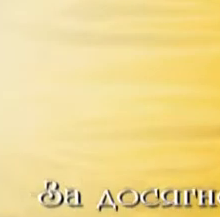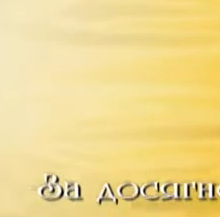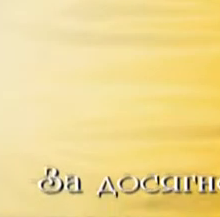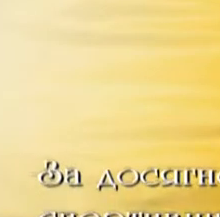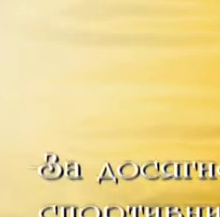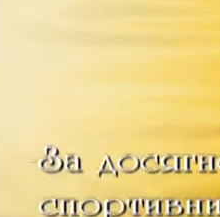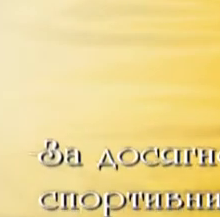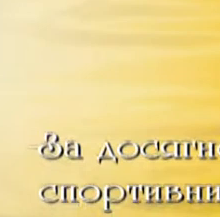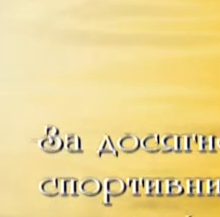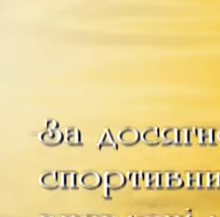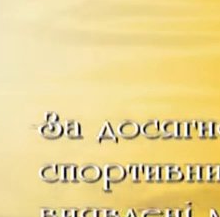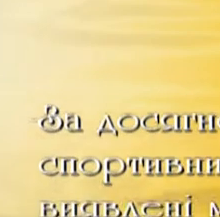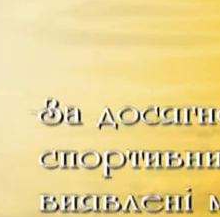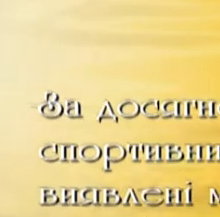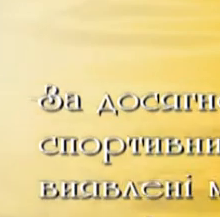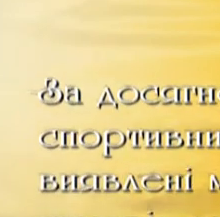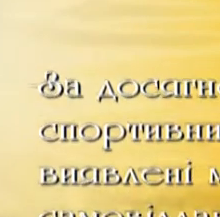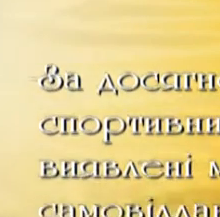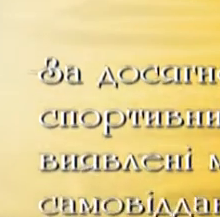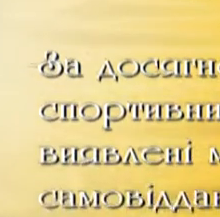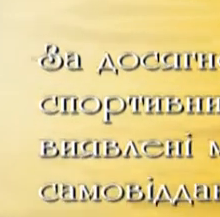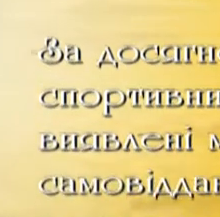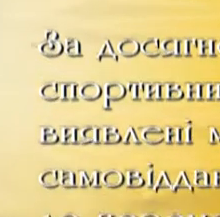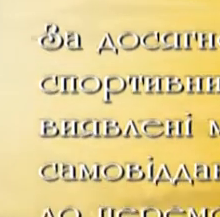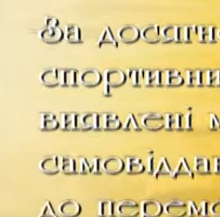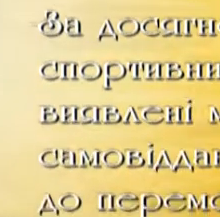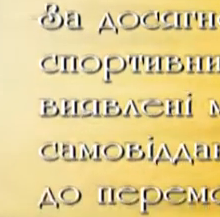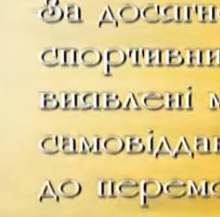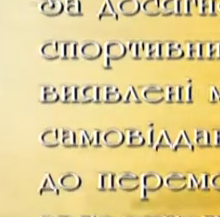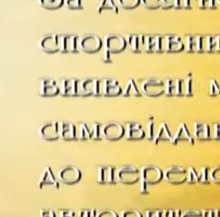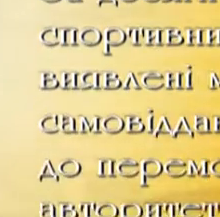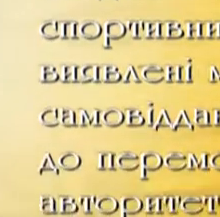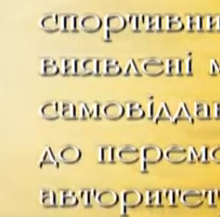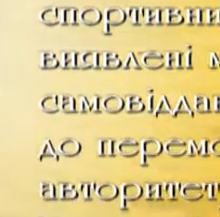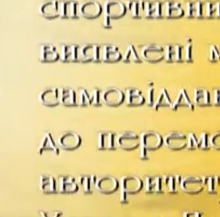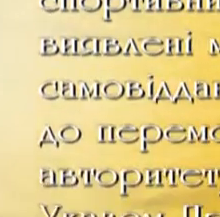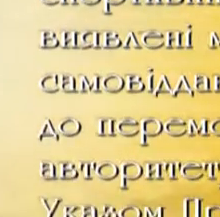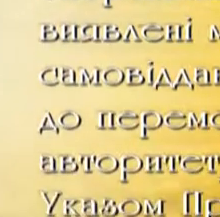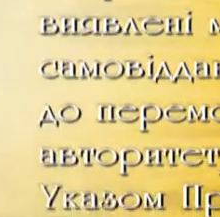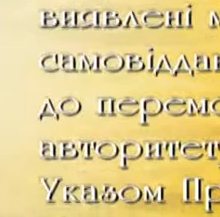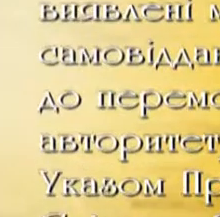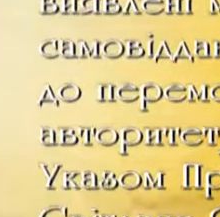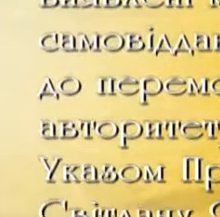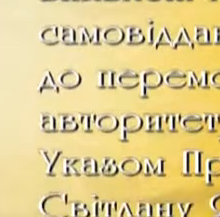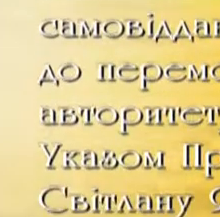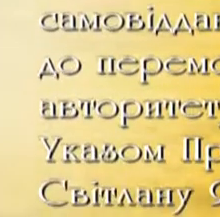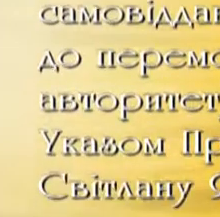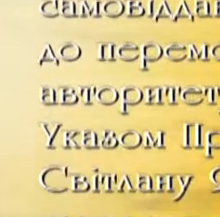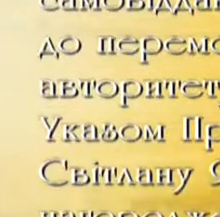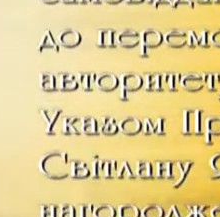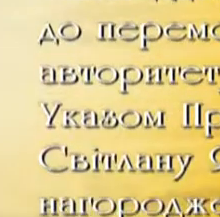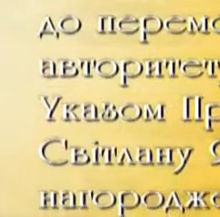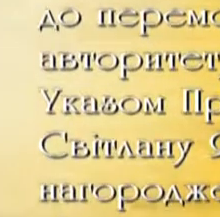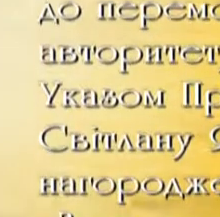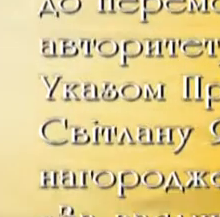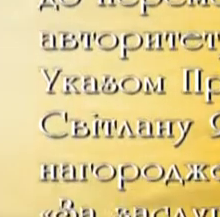За досягнення високих спортивних результатів, виявлені мужність, самовідданість та волю до перемоги, піднесення авторитету